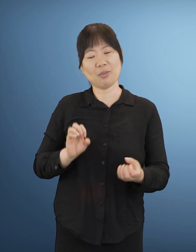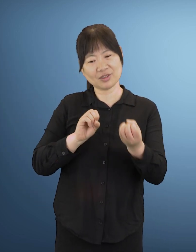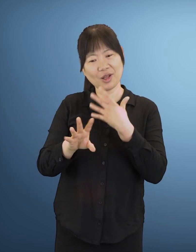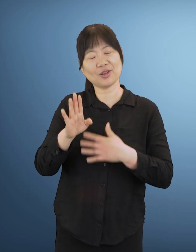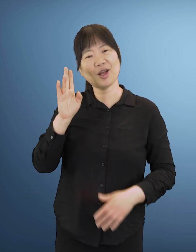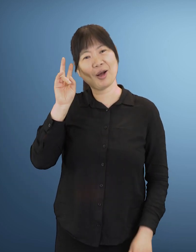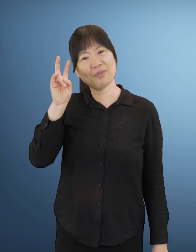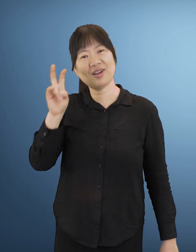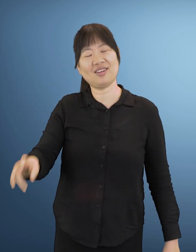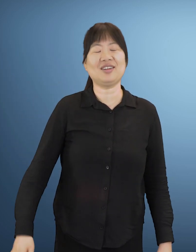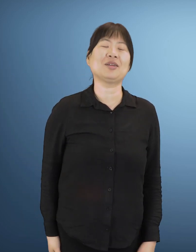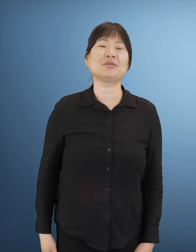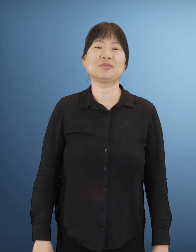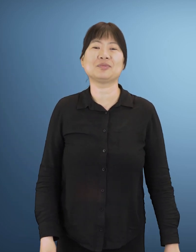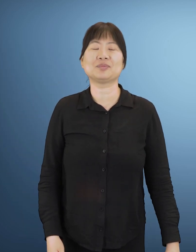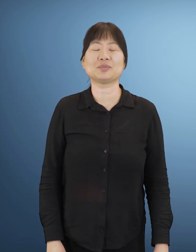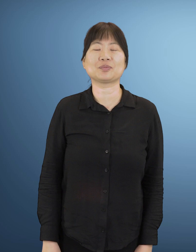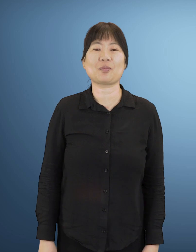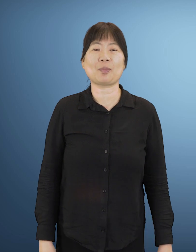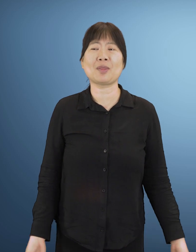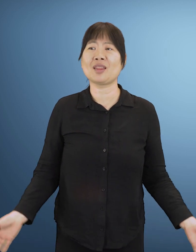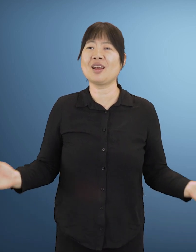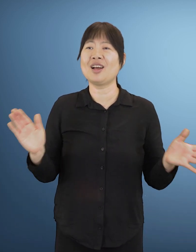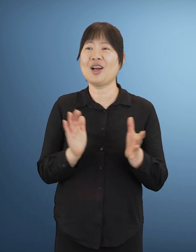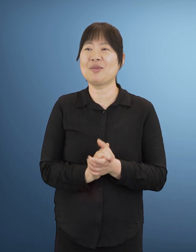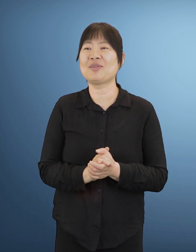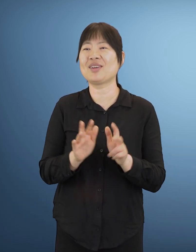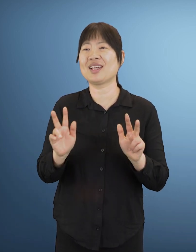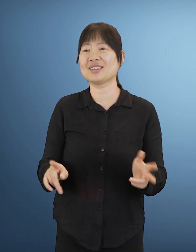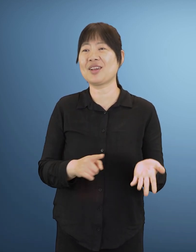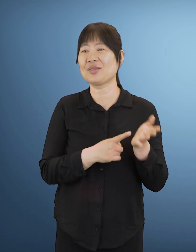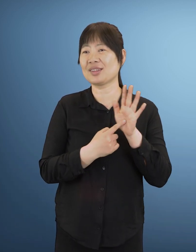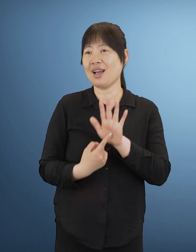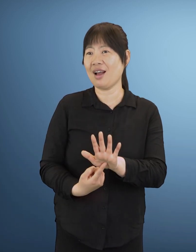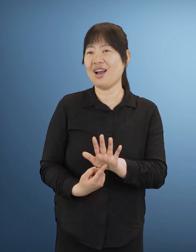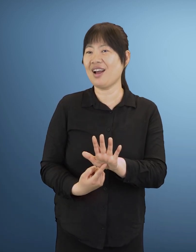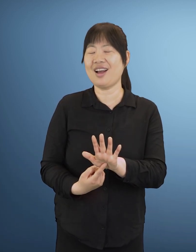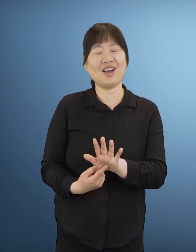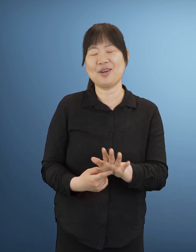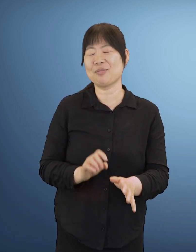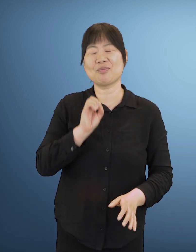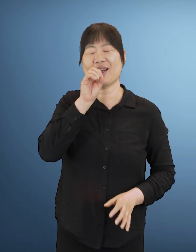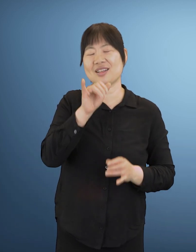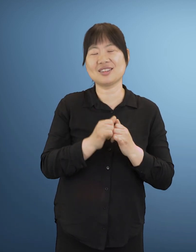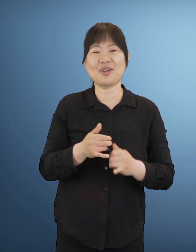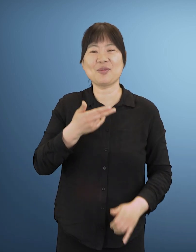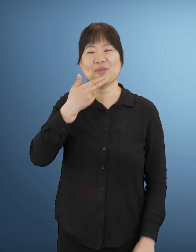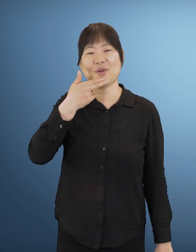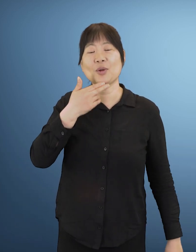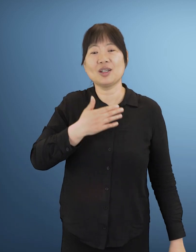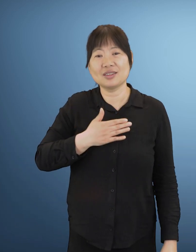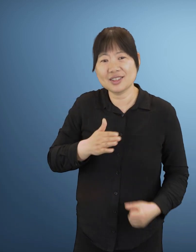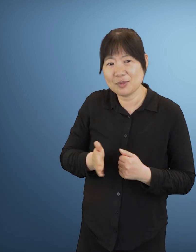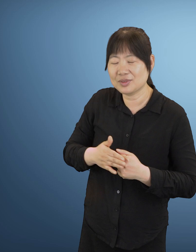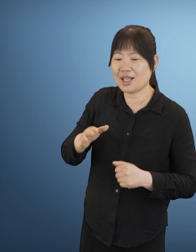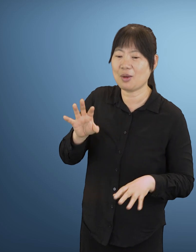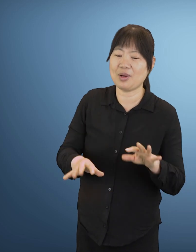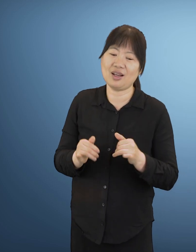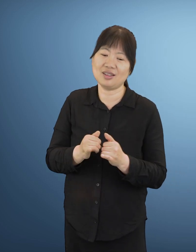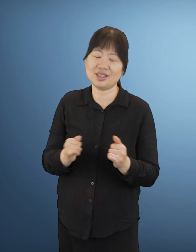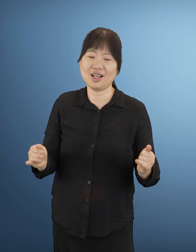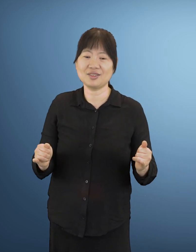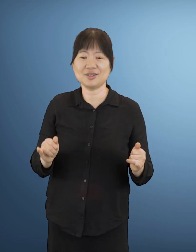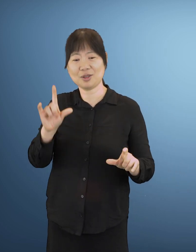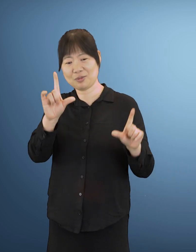정상이지. 아멘, 이제 나타나셨군요. 그럴 사람이 있어요? 저는 이 마을 사람들의